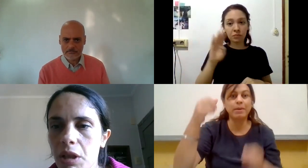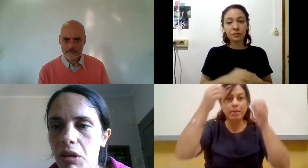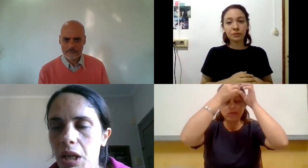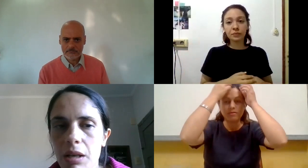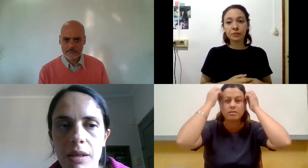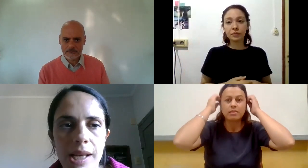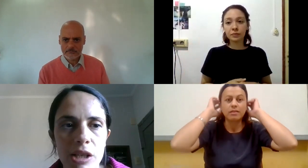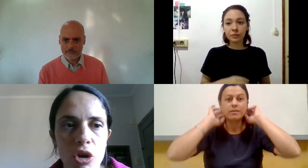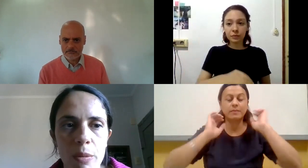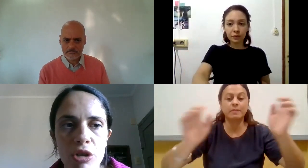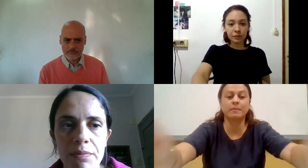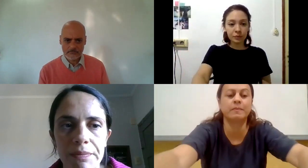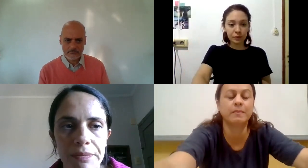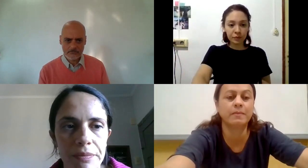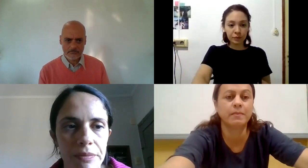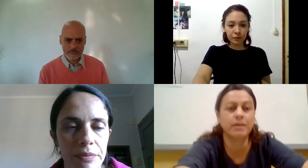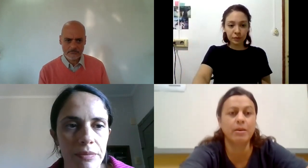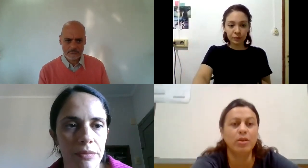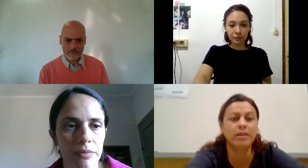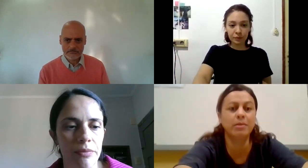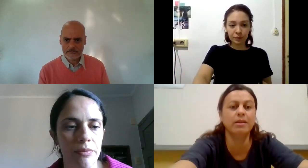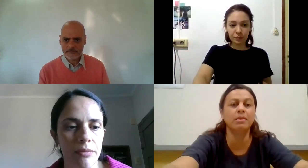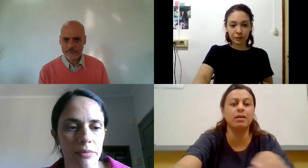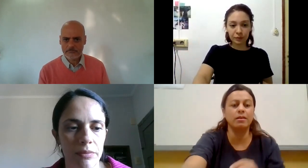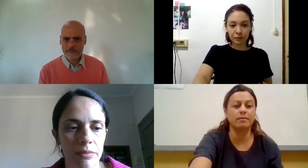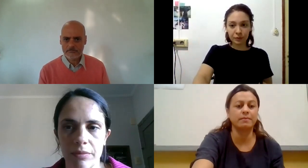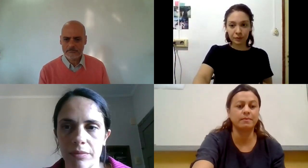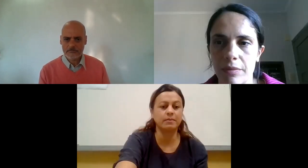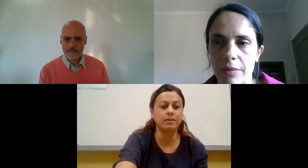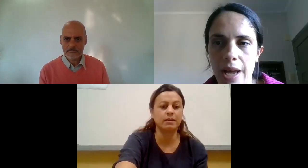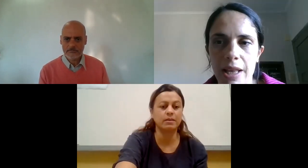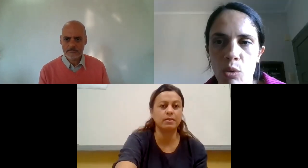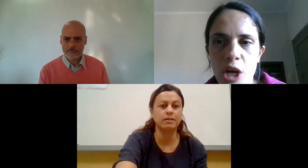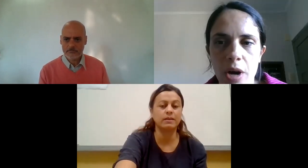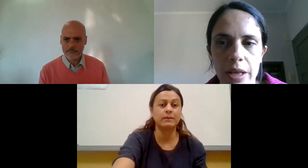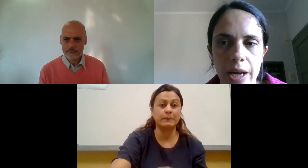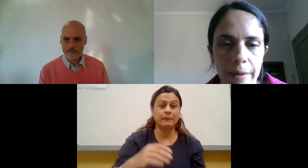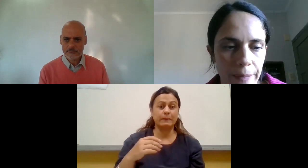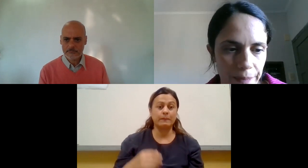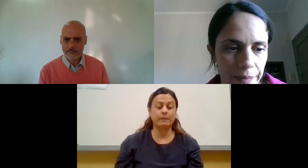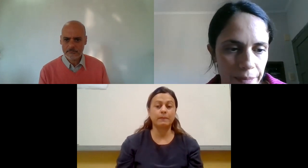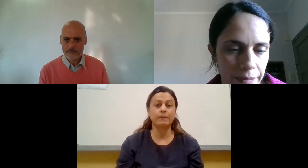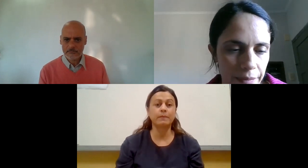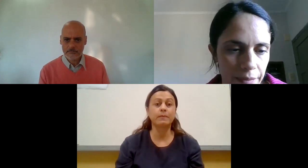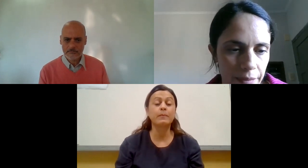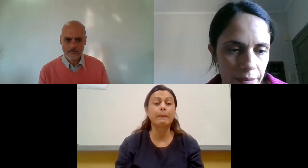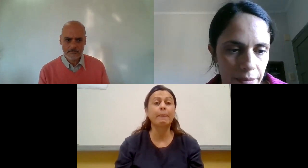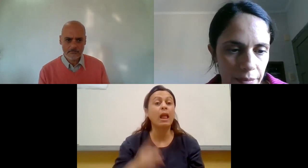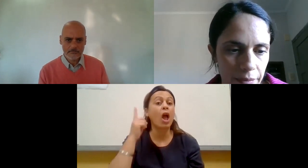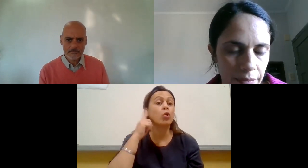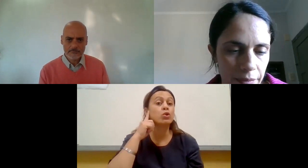sé, mejor que salga solo la voz. También intérprete, Mica. Ahí Sí, te escuchamos, Andrea. yo